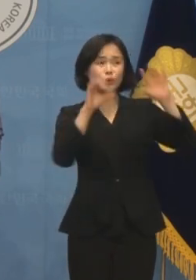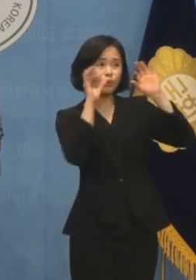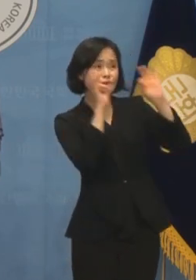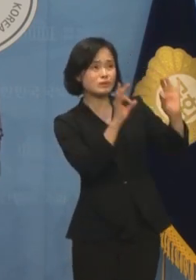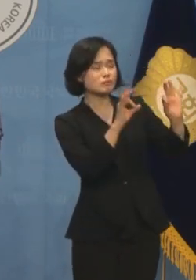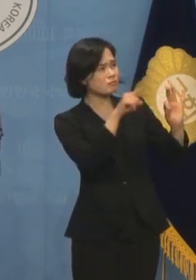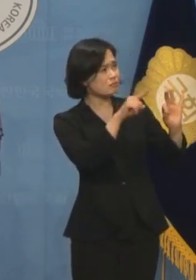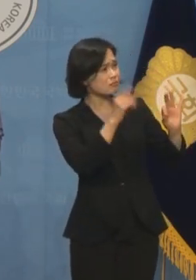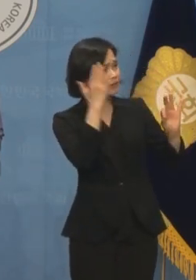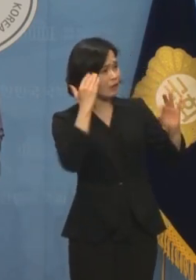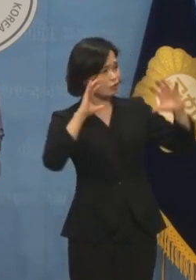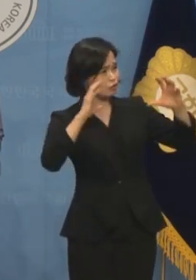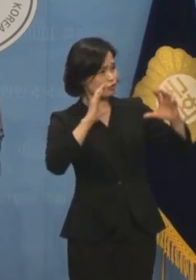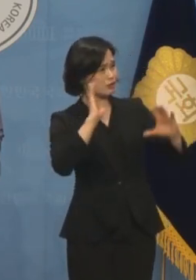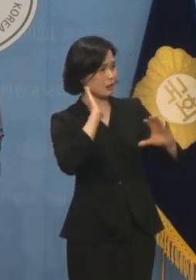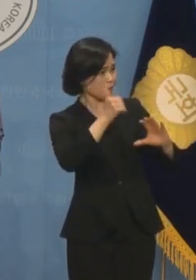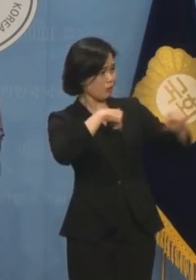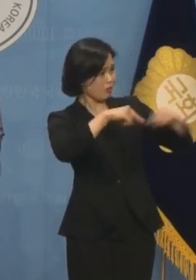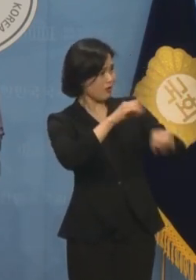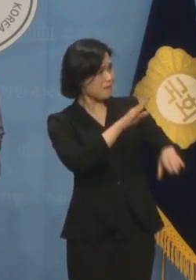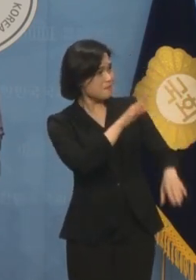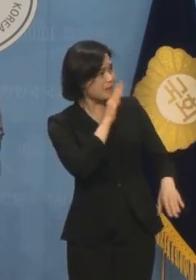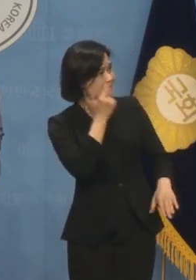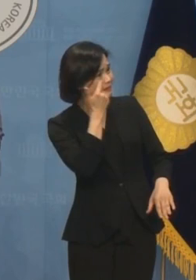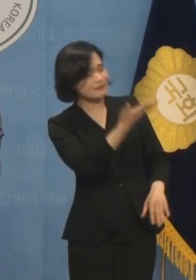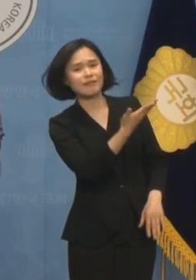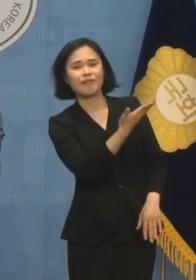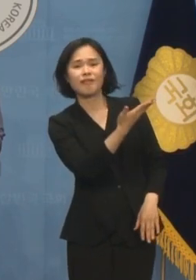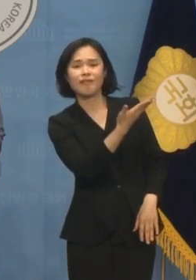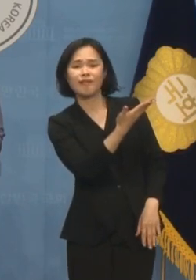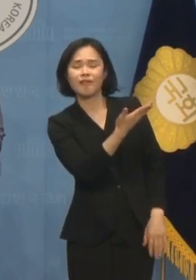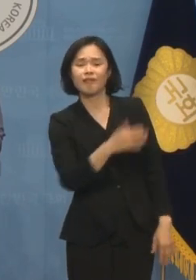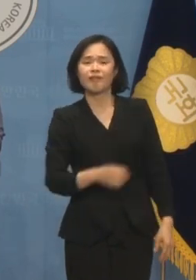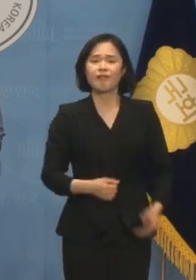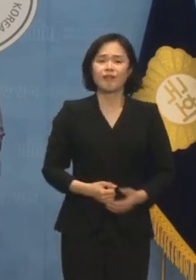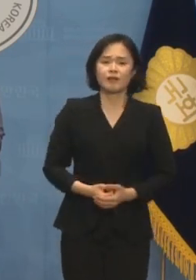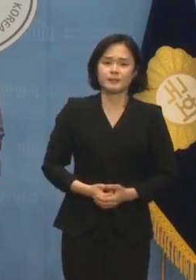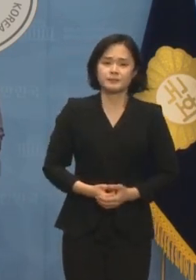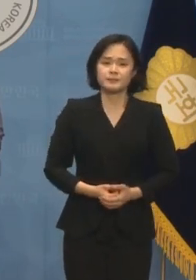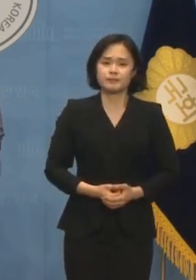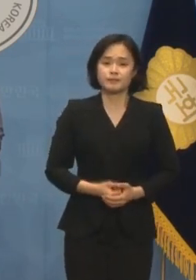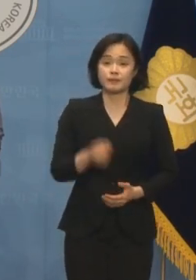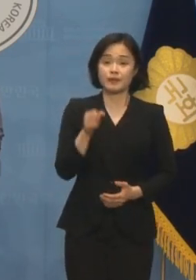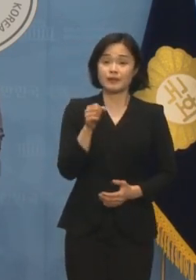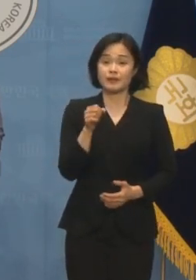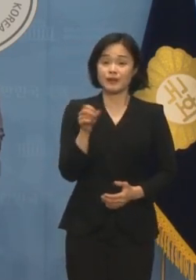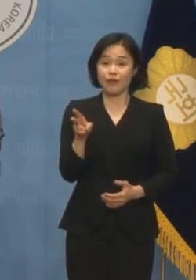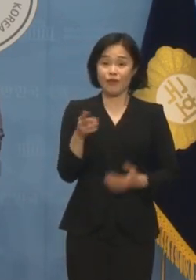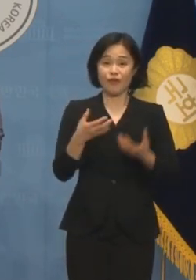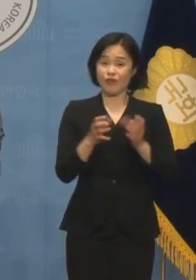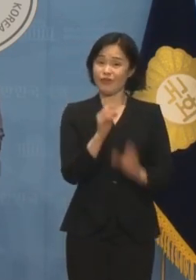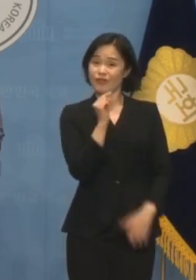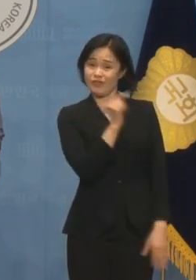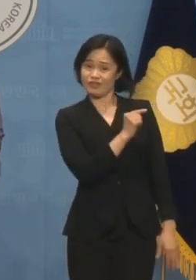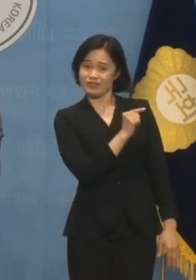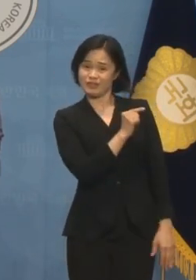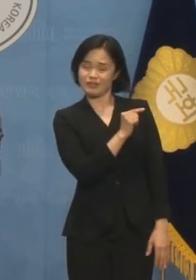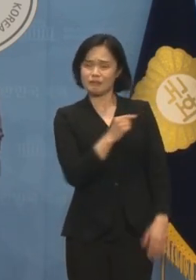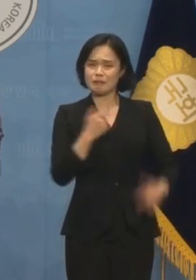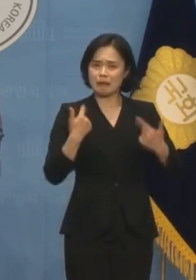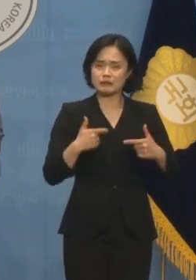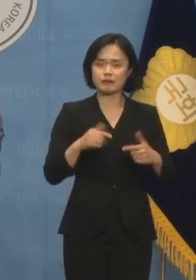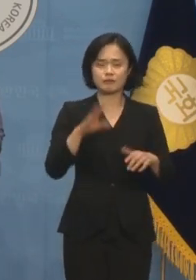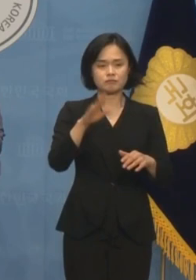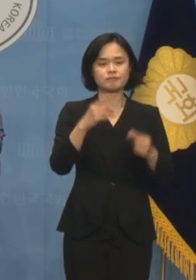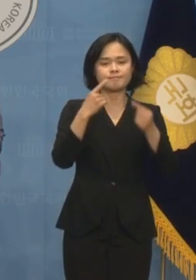나라 대통령인지 모를 일입니다. 대통령은 물론 집권 여당에서도 입만 열면 첫째도